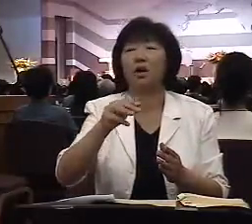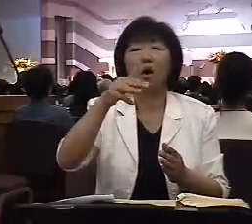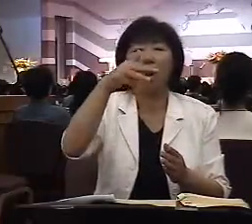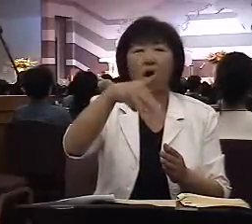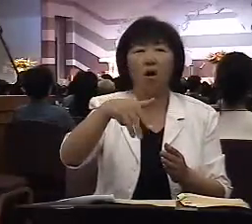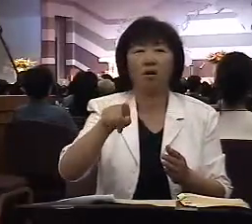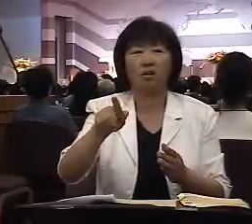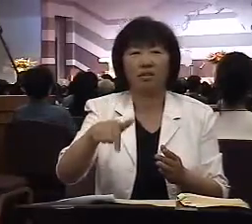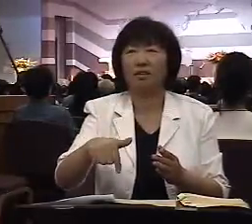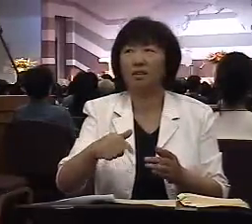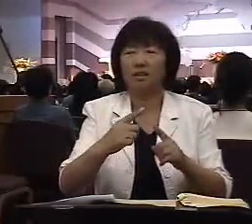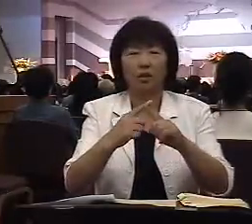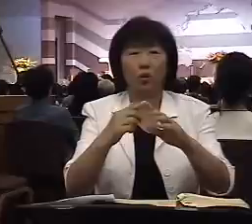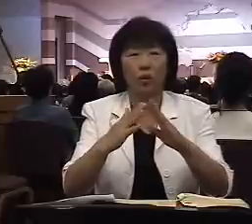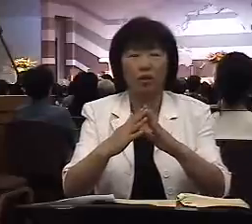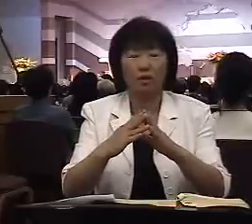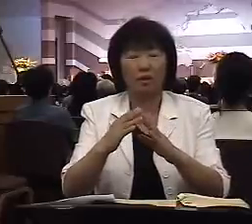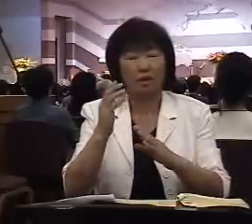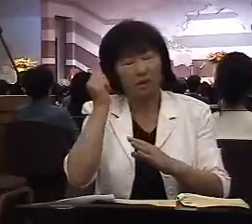자다가도 벌떡 일어나가지고